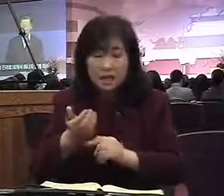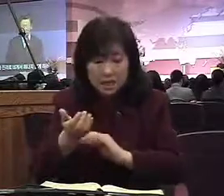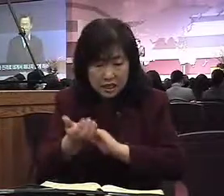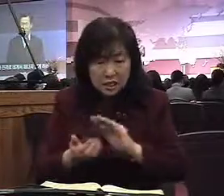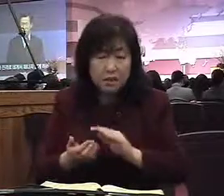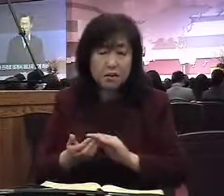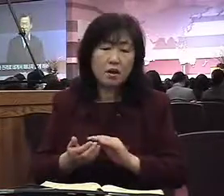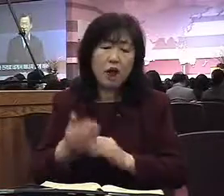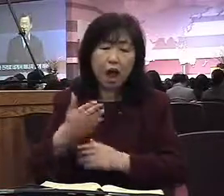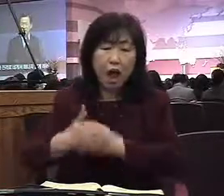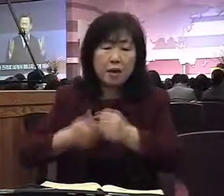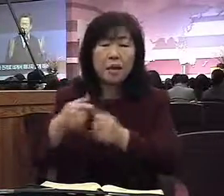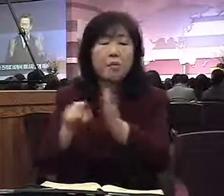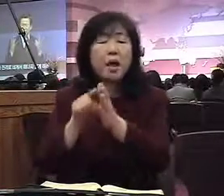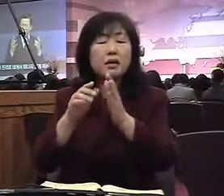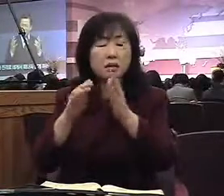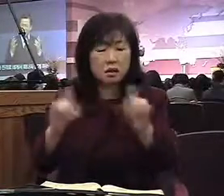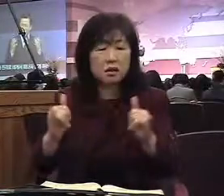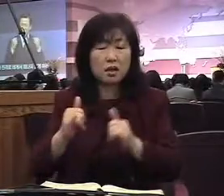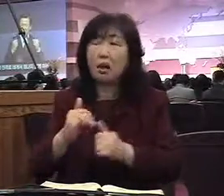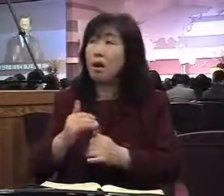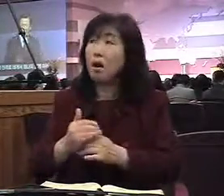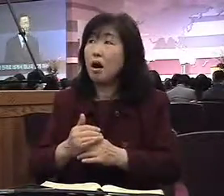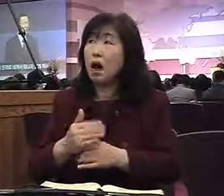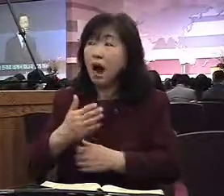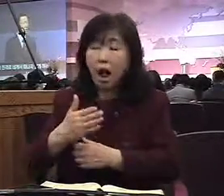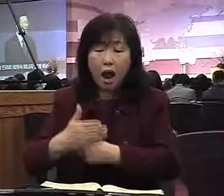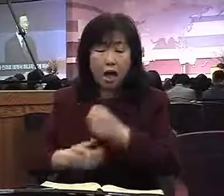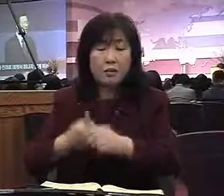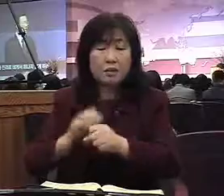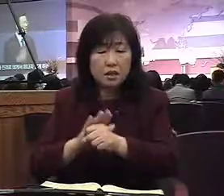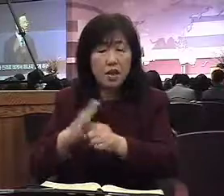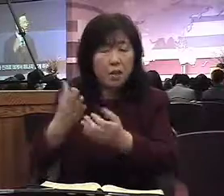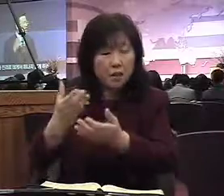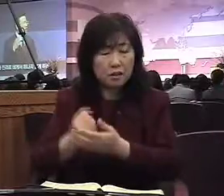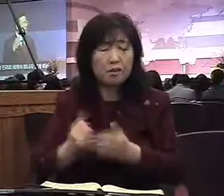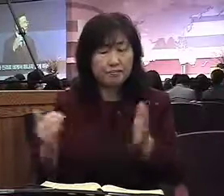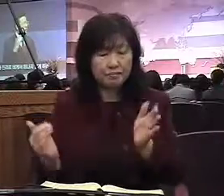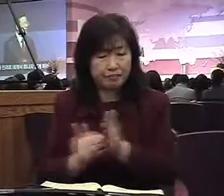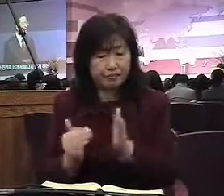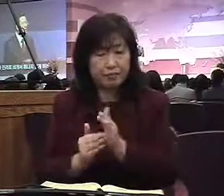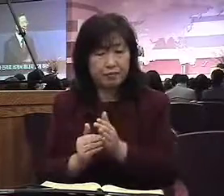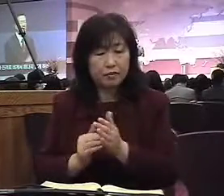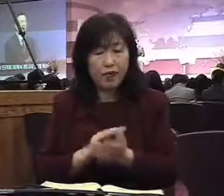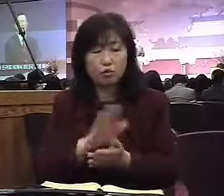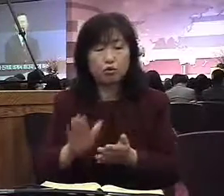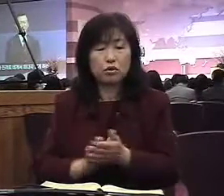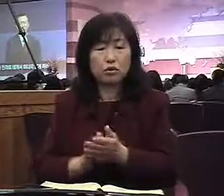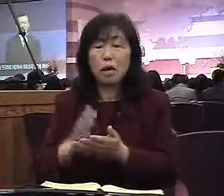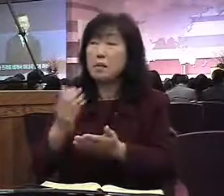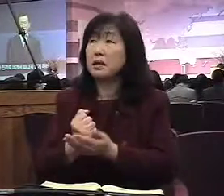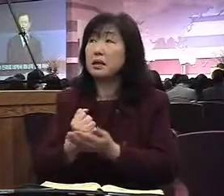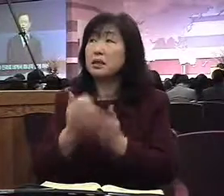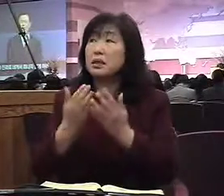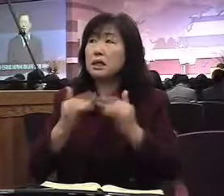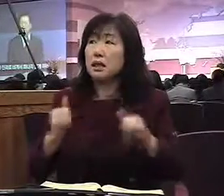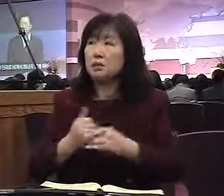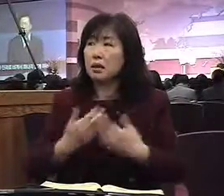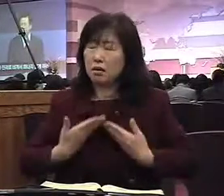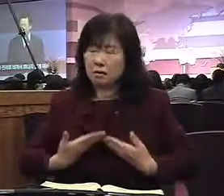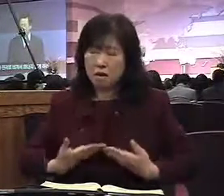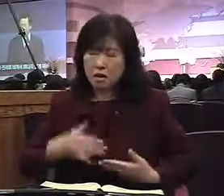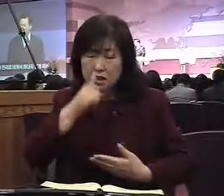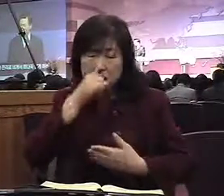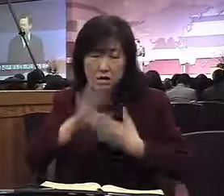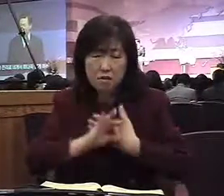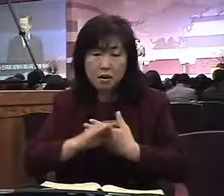하나님의 백성들입니다. 하나님의 사랑을 우리는 받았습니다. 그러나 우리가 받은 사람이 가만히 있으면 받지 않은